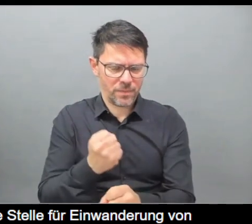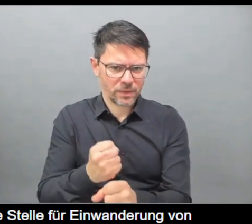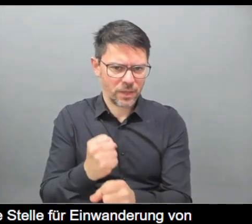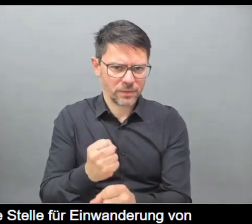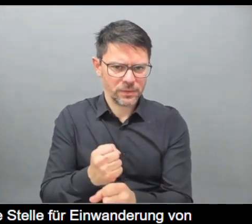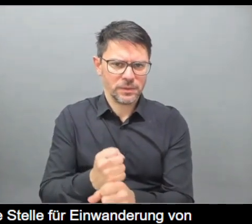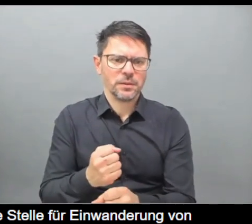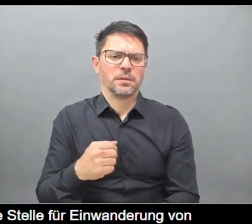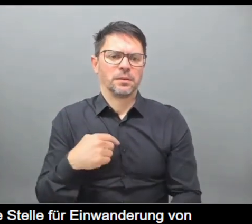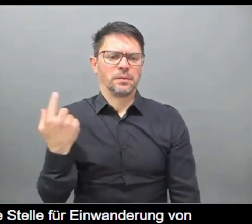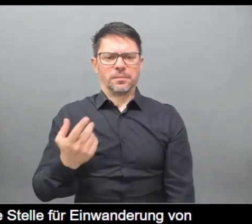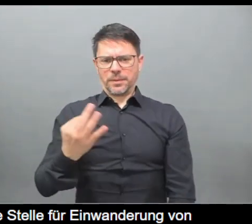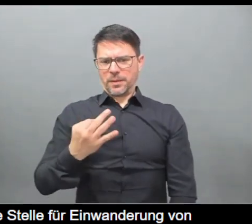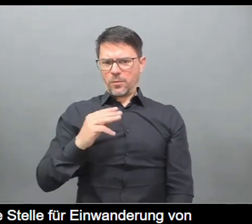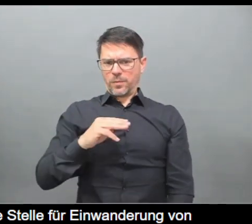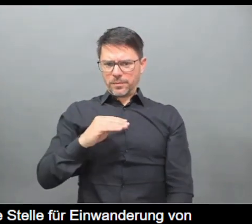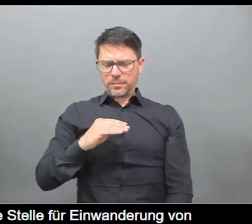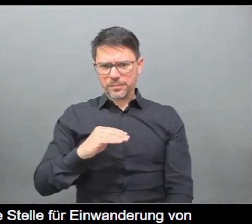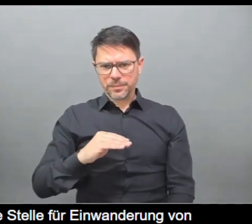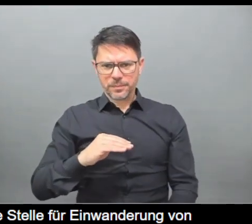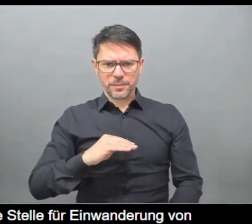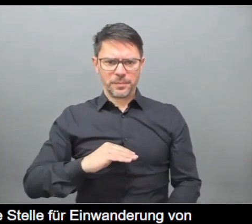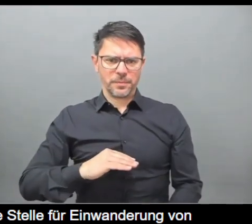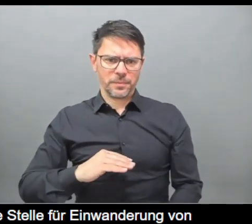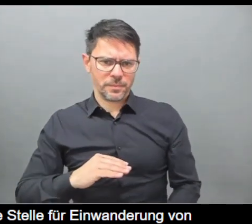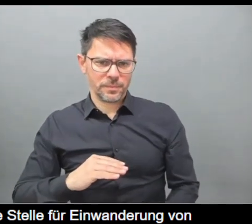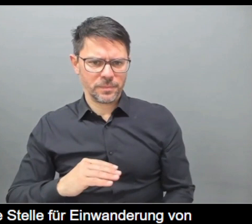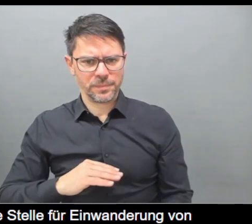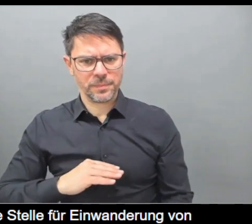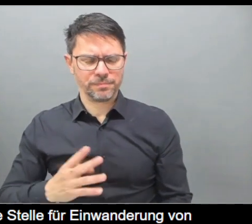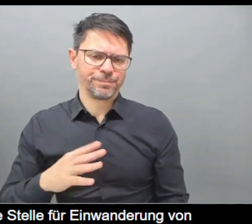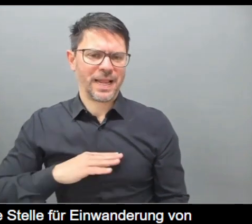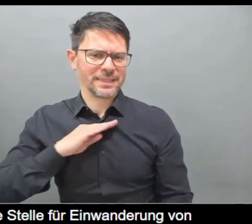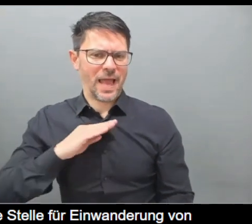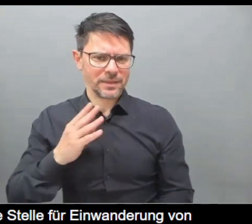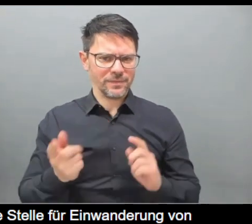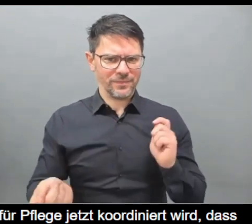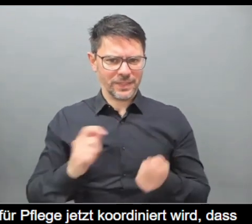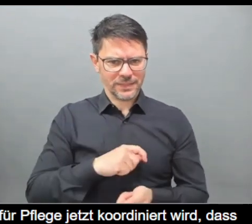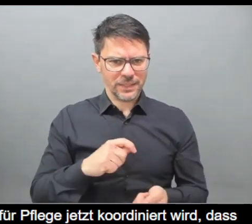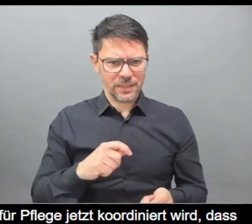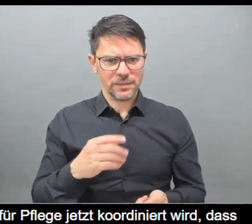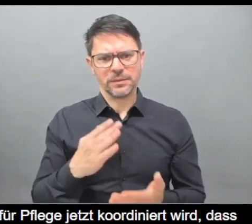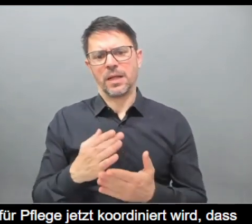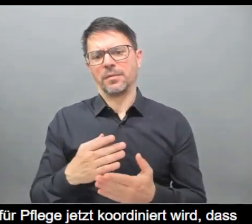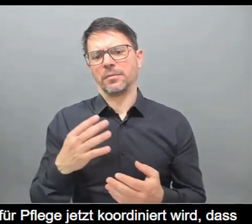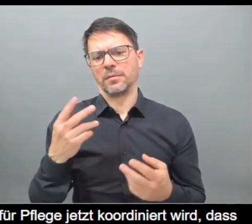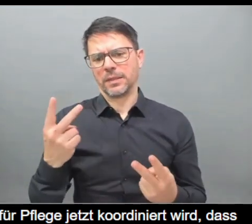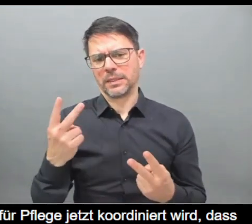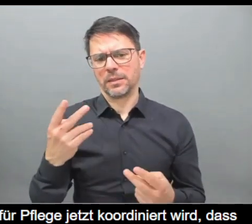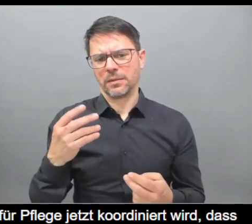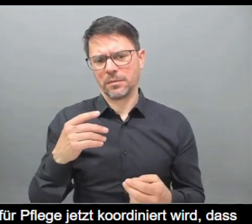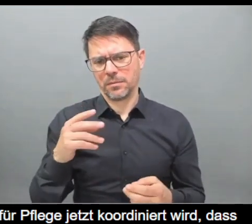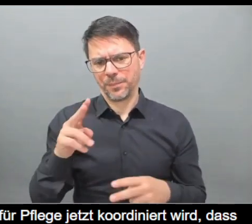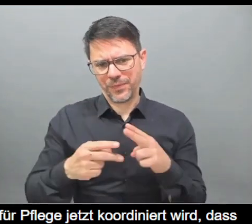heute nochmal auf den Weg gebracht haben, gemeinsam im Innenministerium, Sozialministerium und Gesundheitsministerium. Das wird im Juli losgehen. Aber auch jetzt wollen wir schon